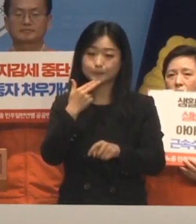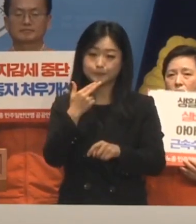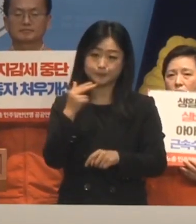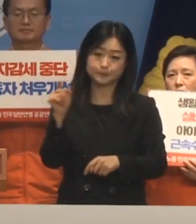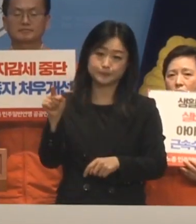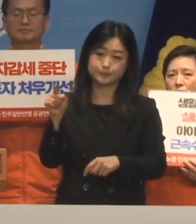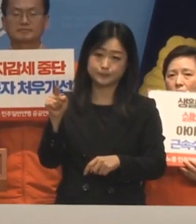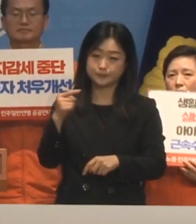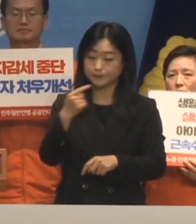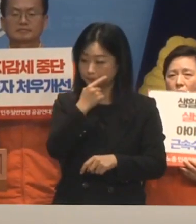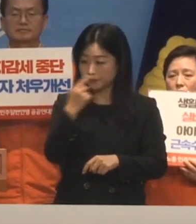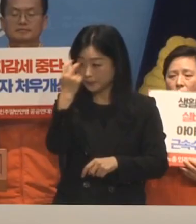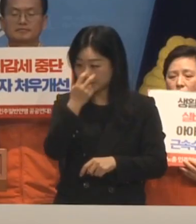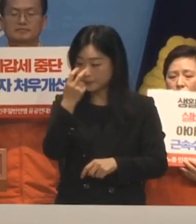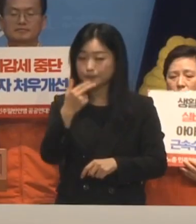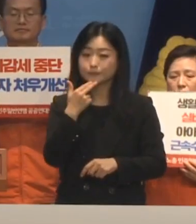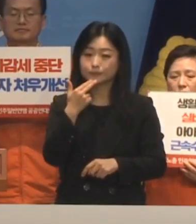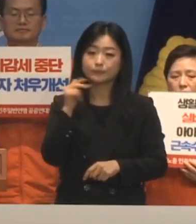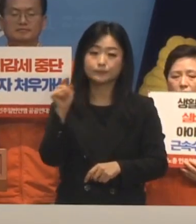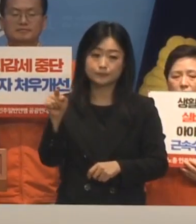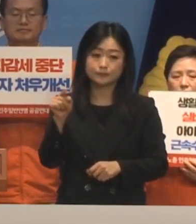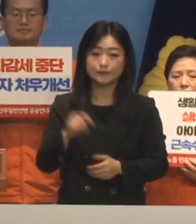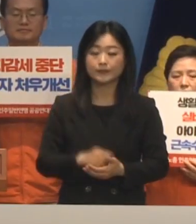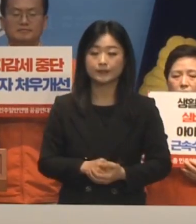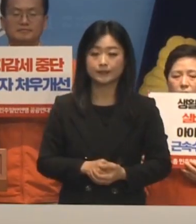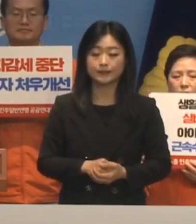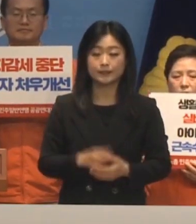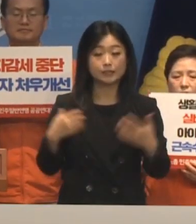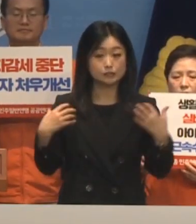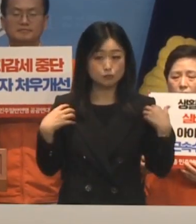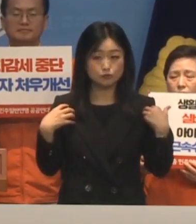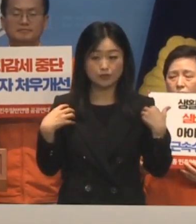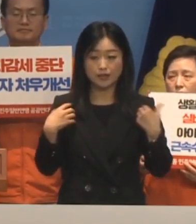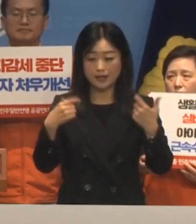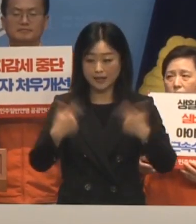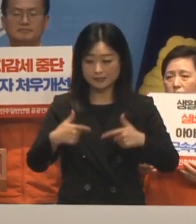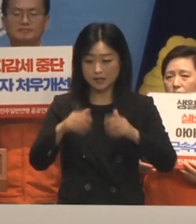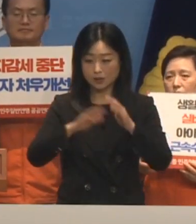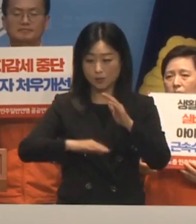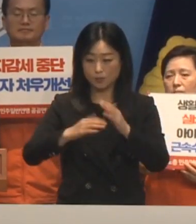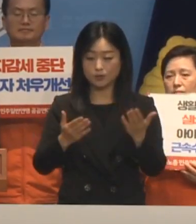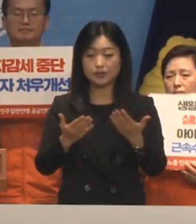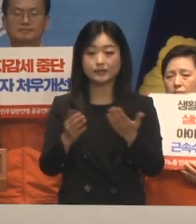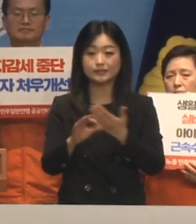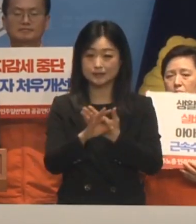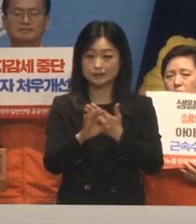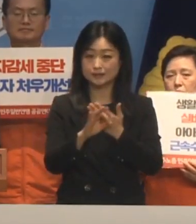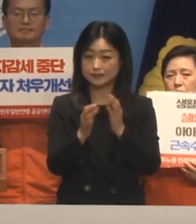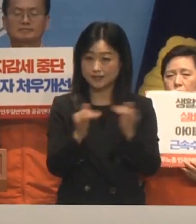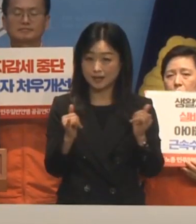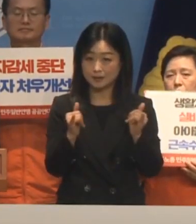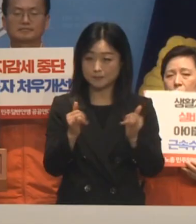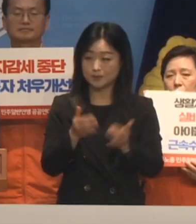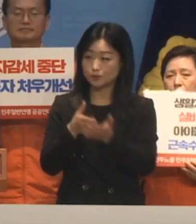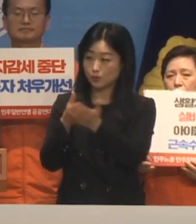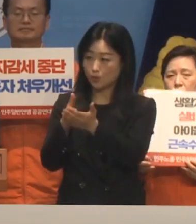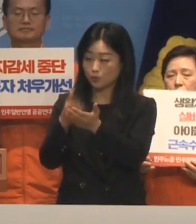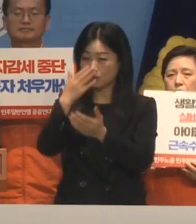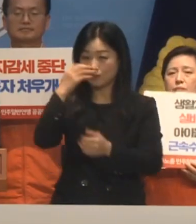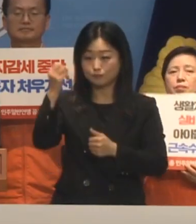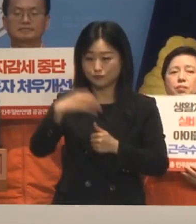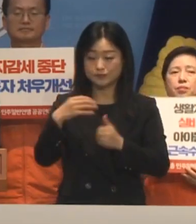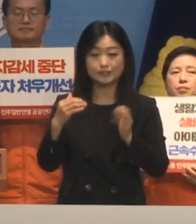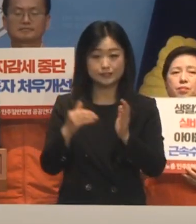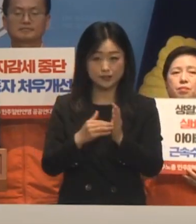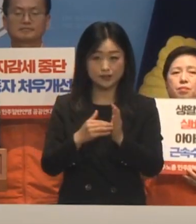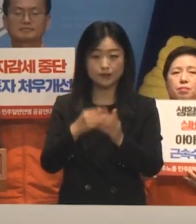점검조차 제대로 하지 않고 있습니다. 정부는 매번 공공부문 비정규직 노동자들의 요구를 묵살해왔습니다.